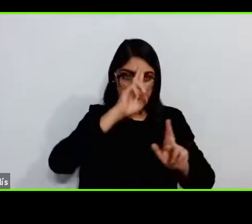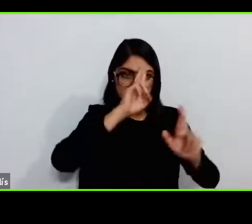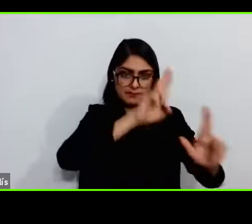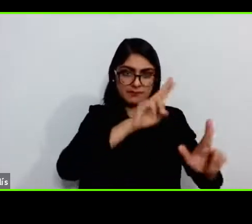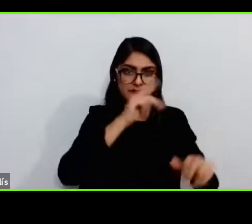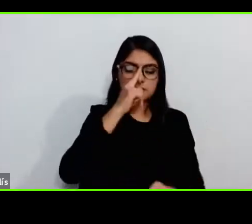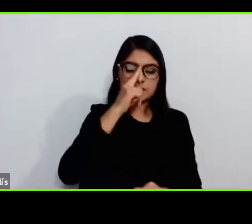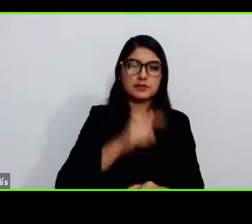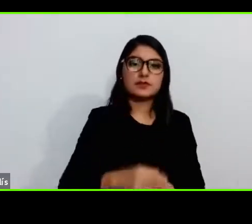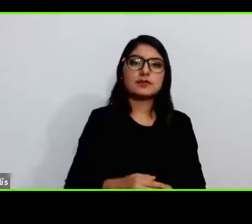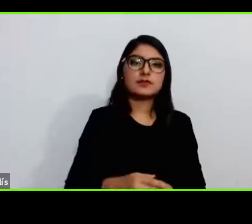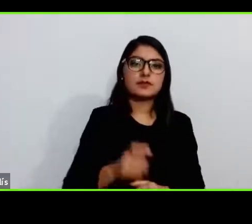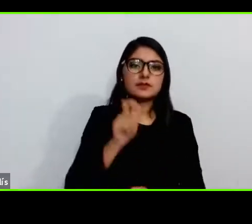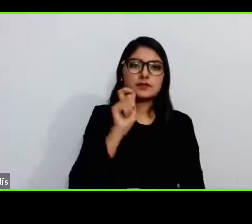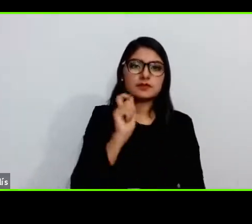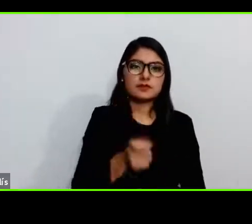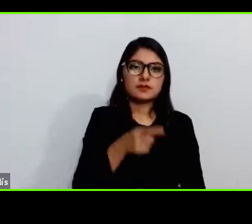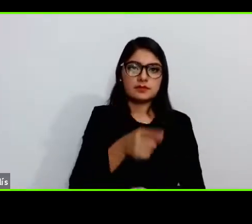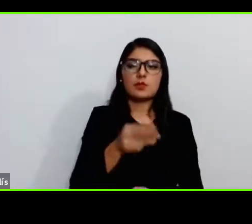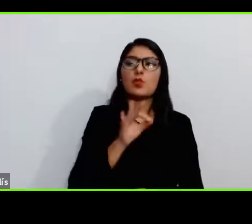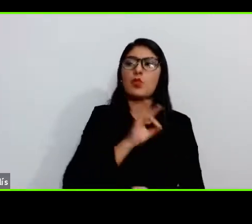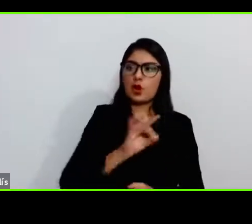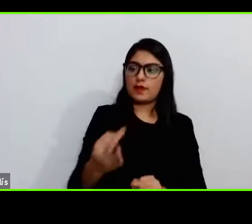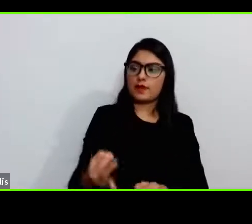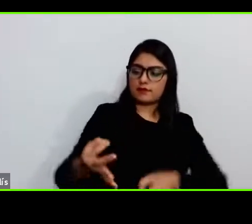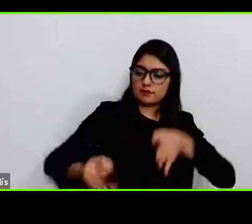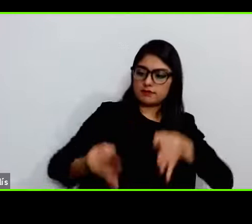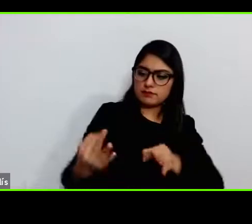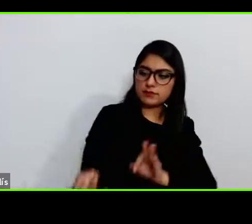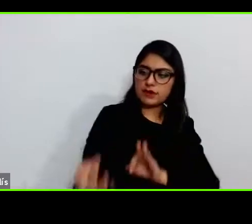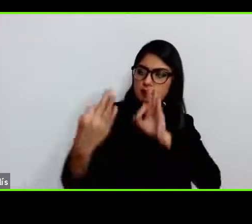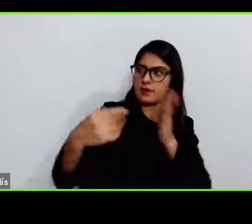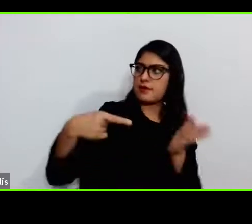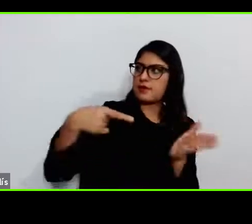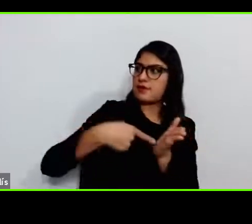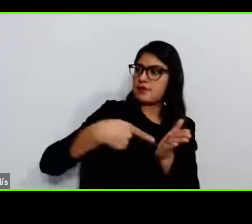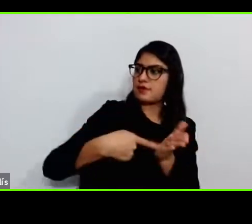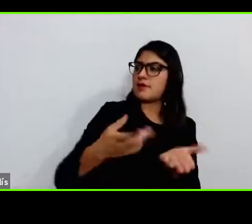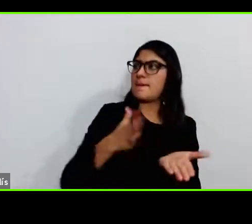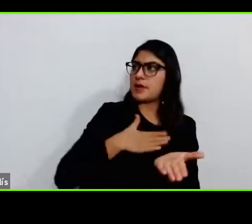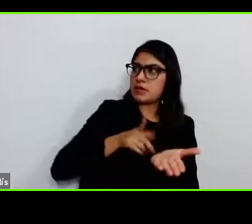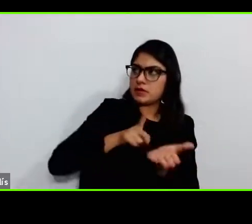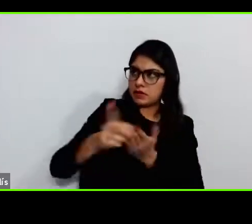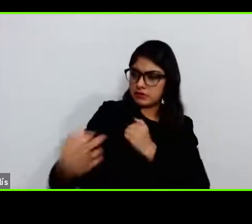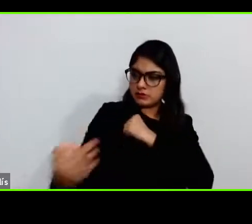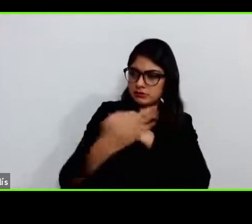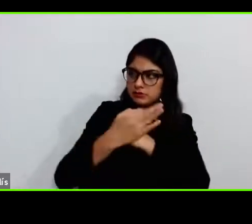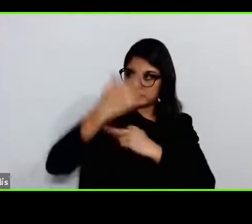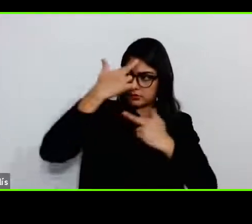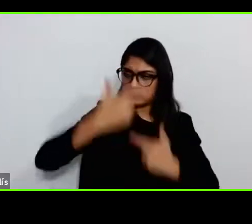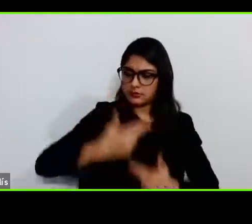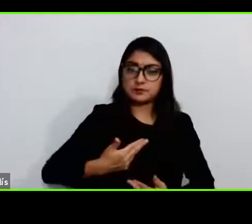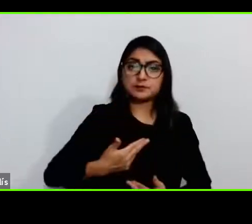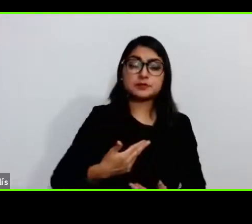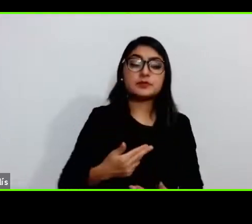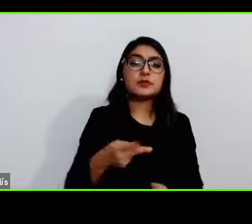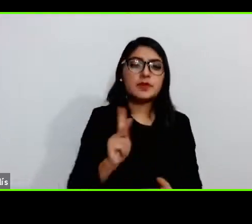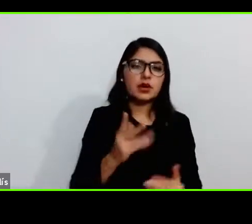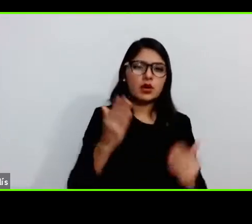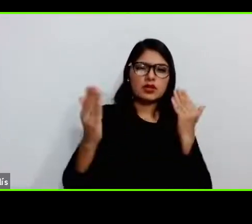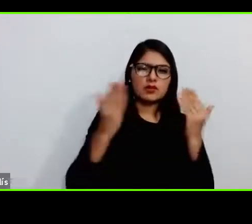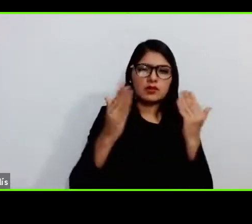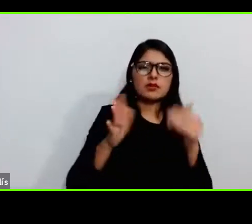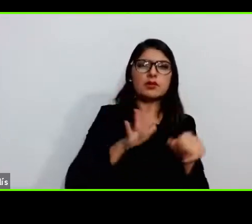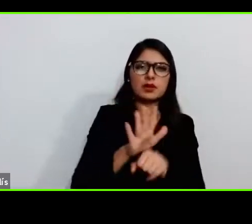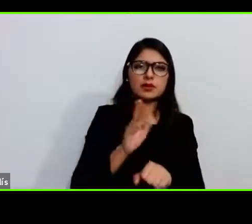que son exigibles ante los tribunales, ¿no? ¿Cuál sería el contraste? Que durante la etapa autoritaria, pues